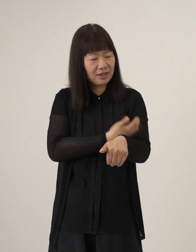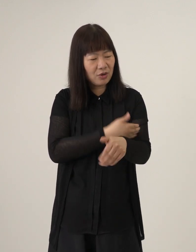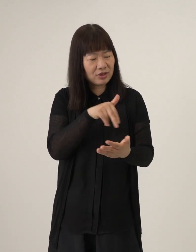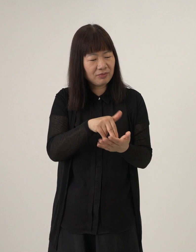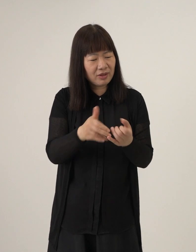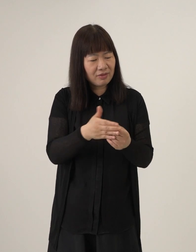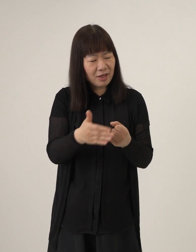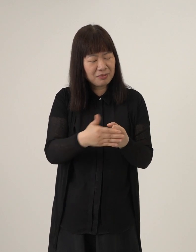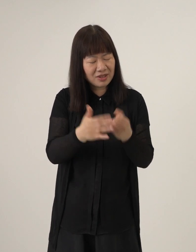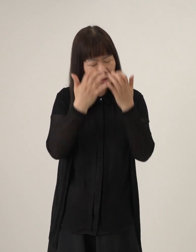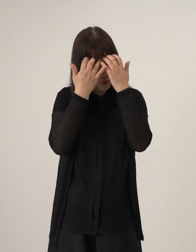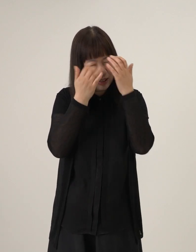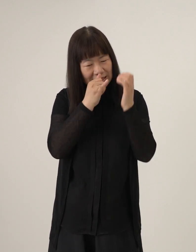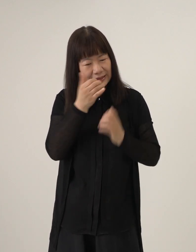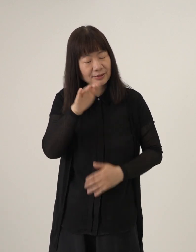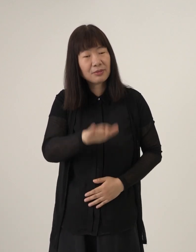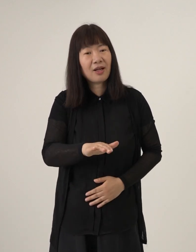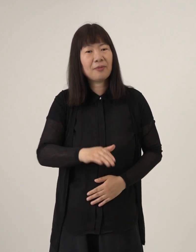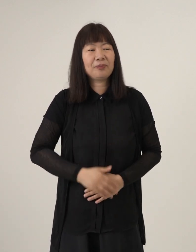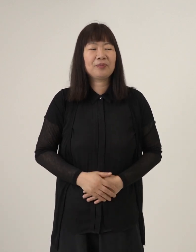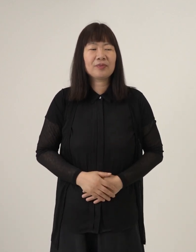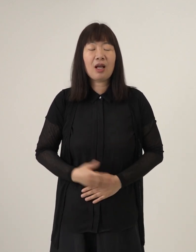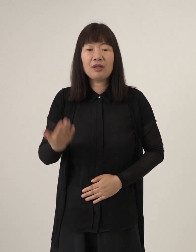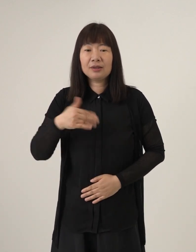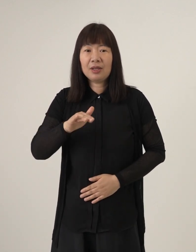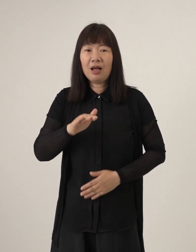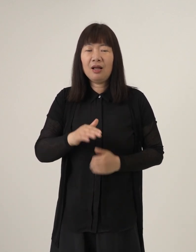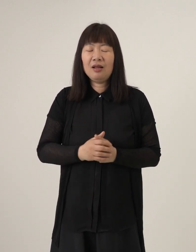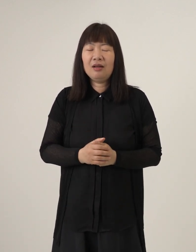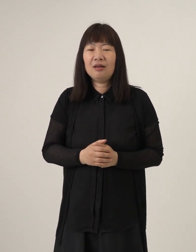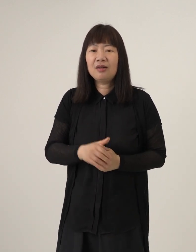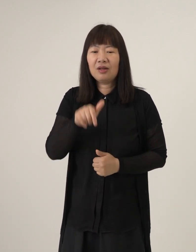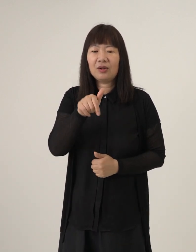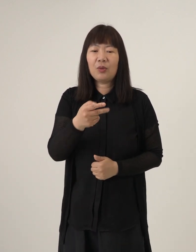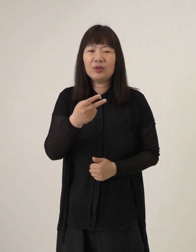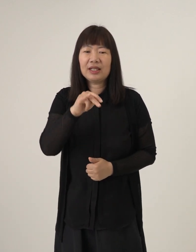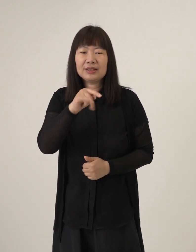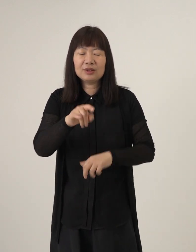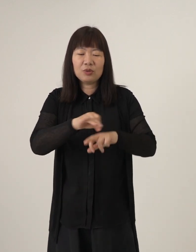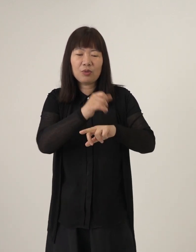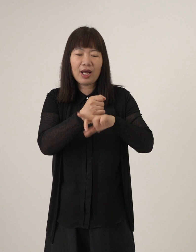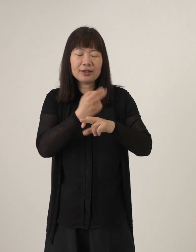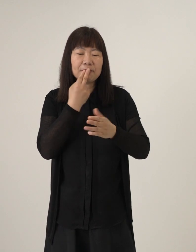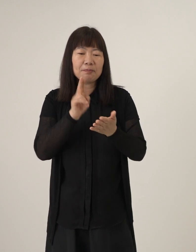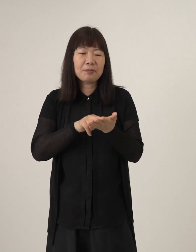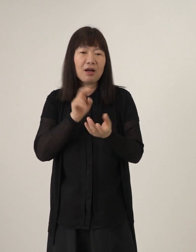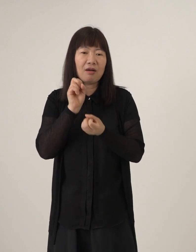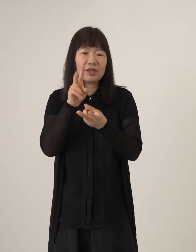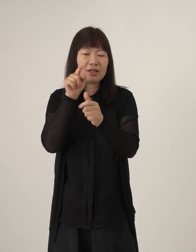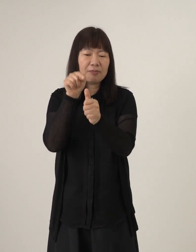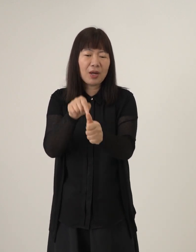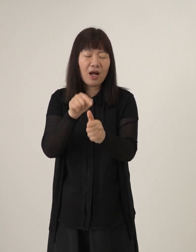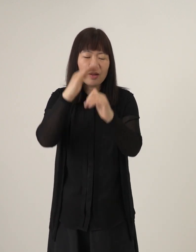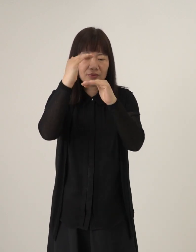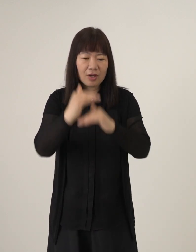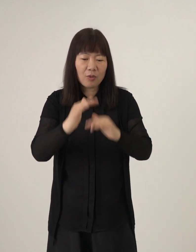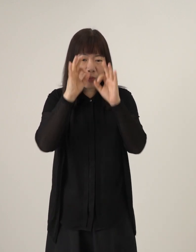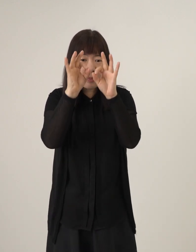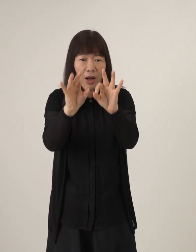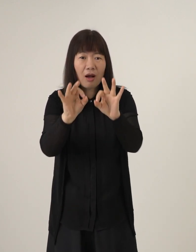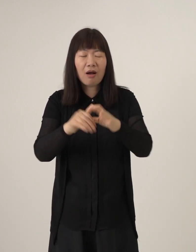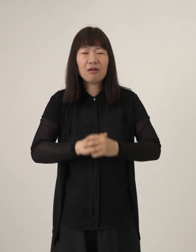그러면 그 조서의 소식을 히브리 노예들이 페르시아 제국